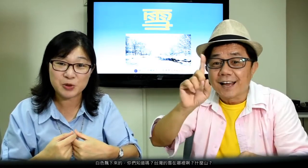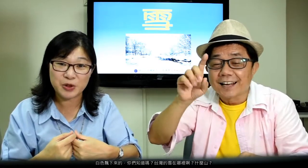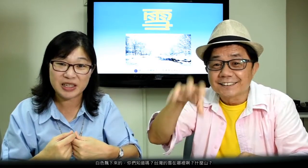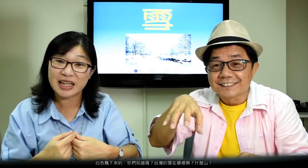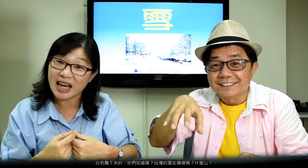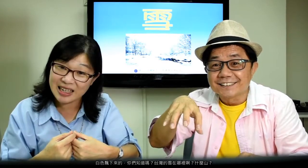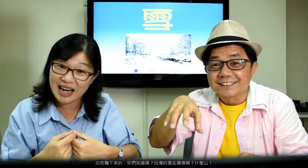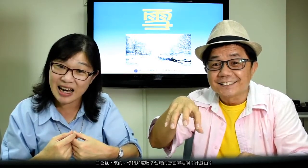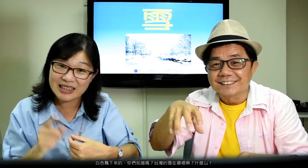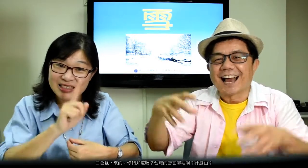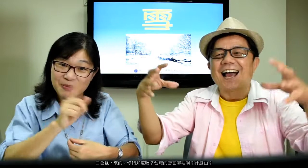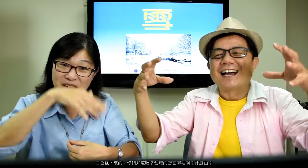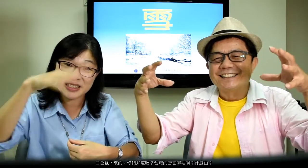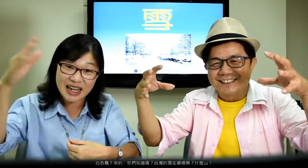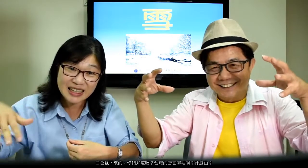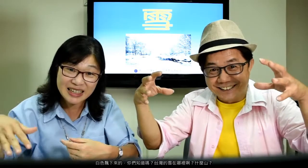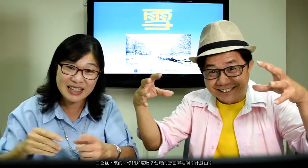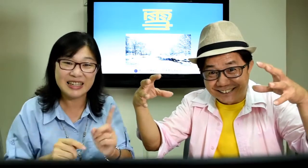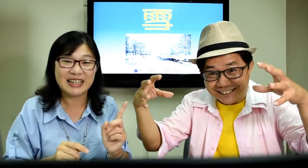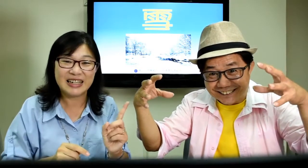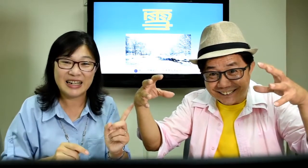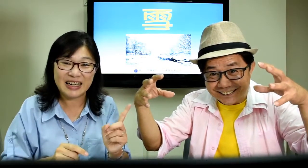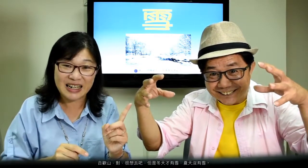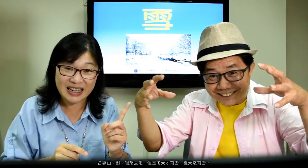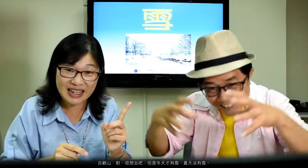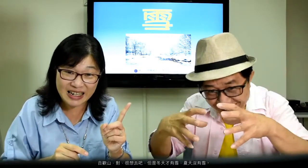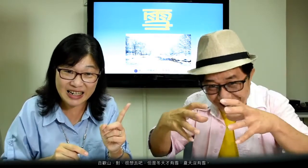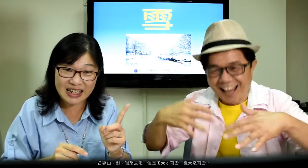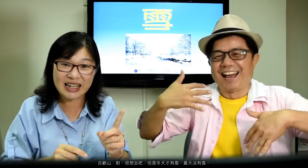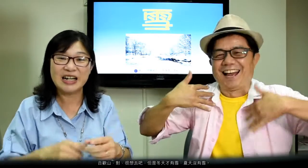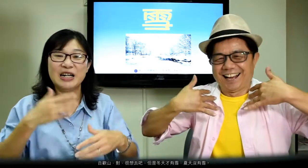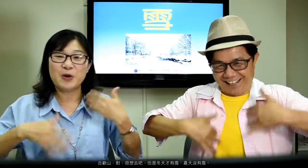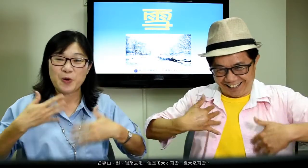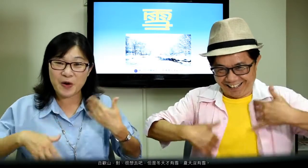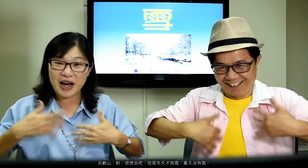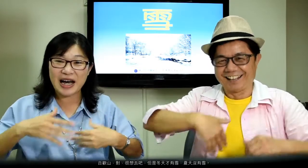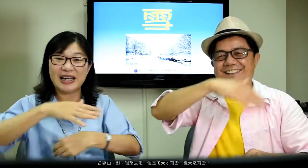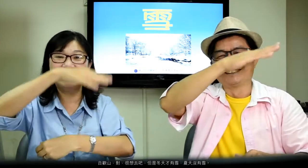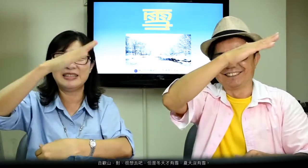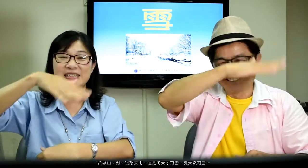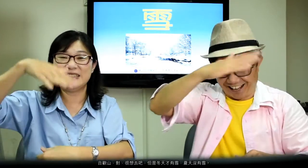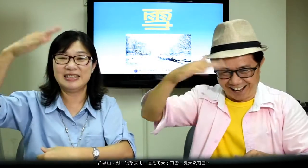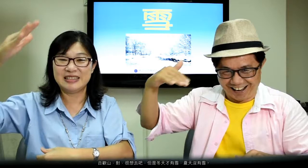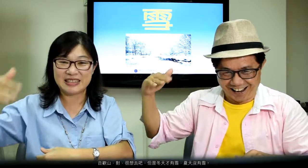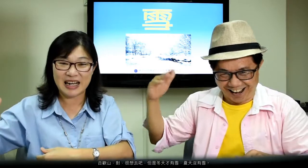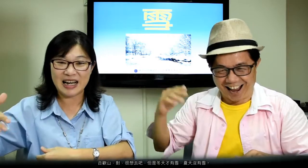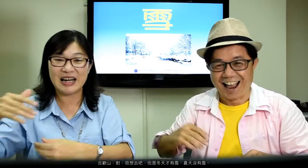雪在哪里呀？什么山？合欢